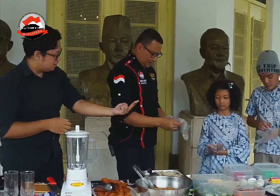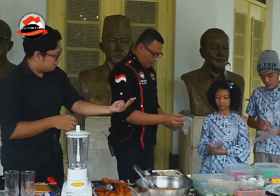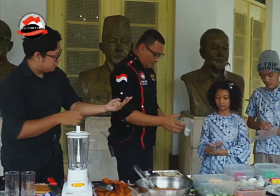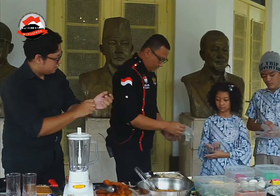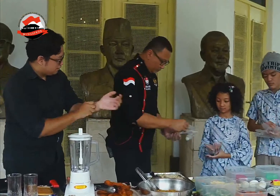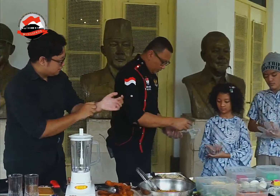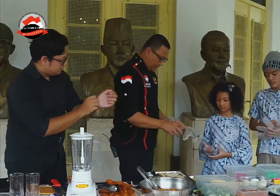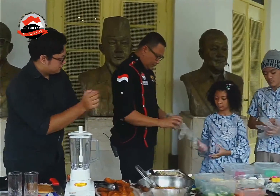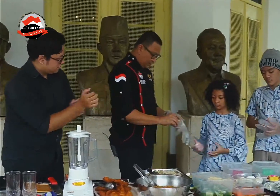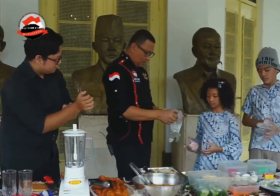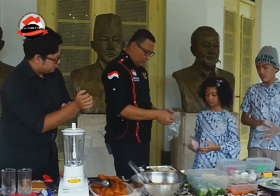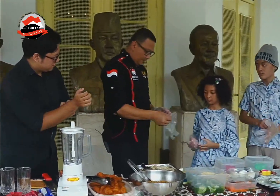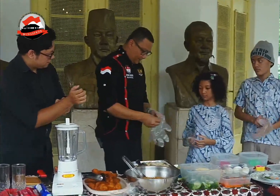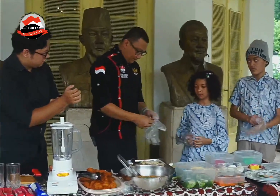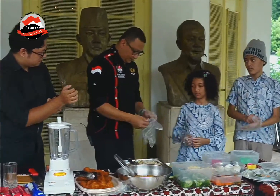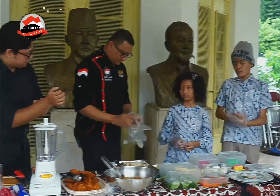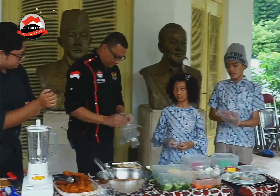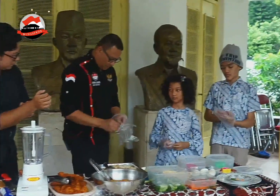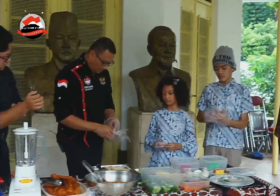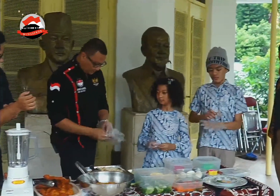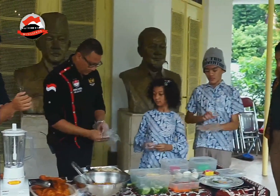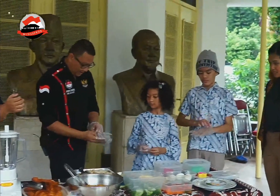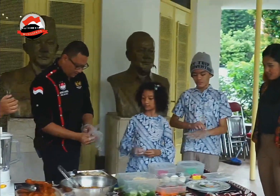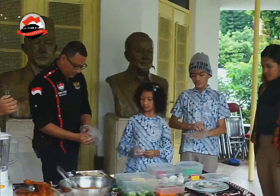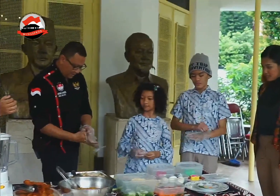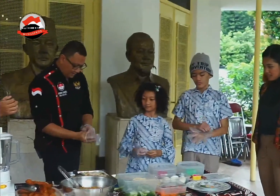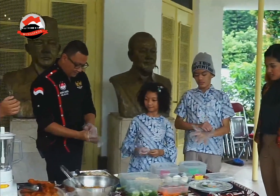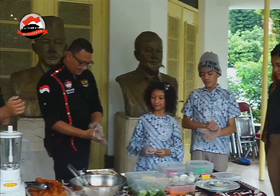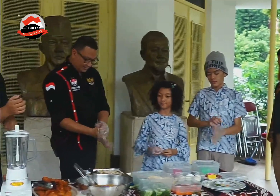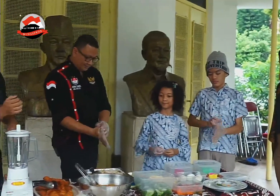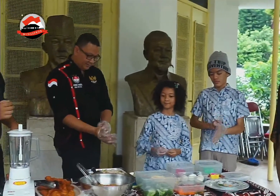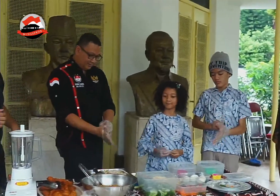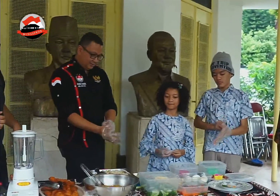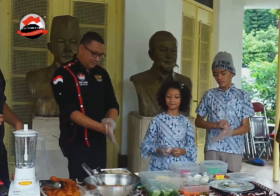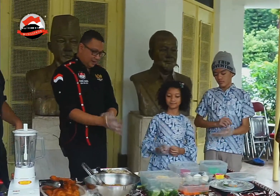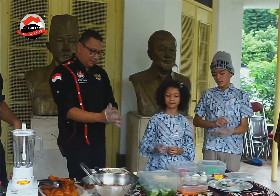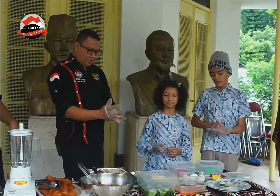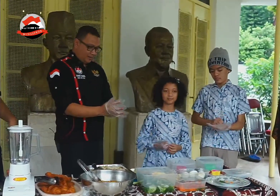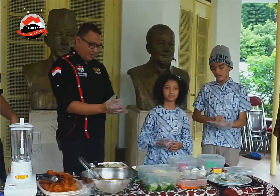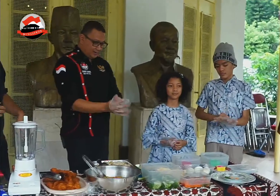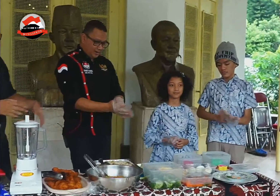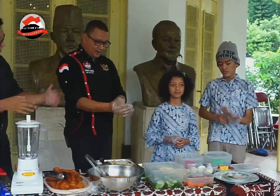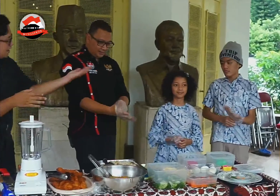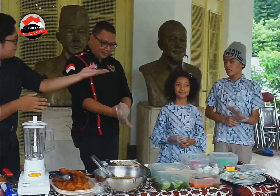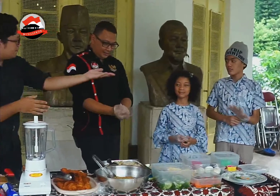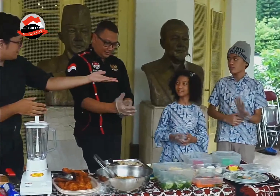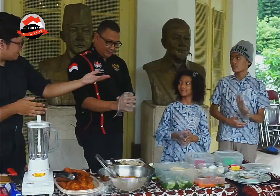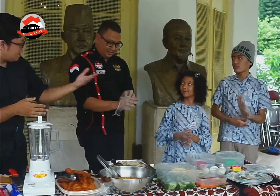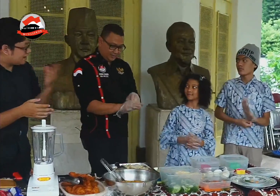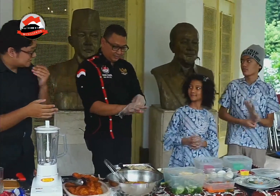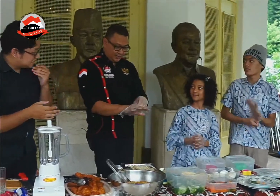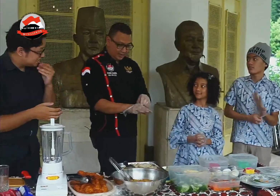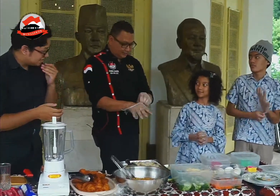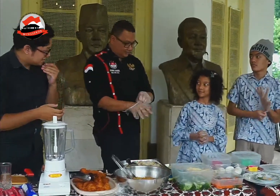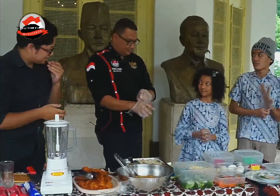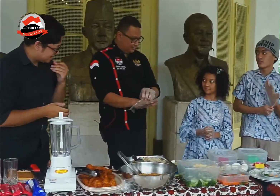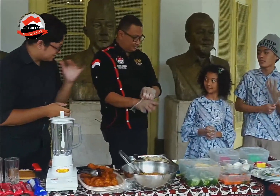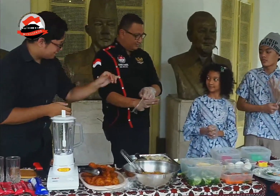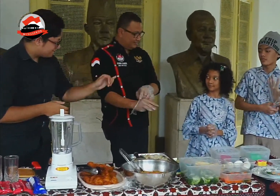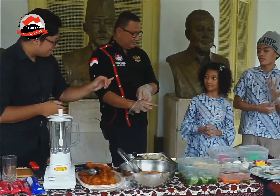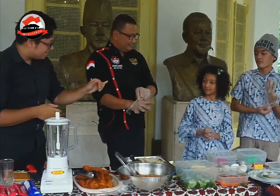Ya, om bantuin ya, nanti kalau ada apa-apa, om yang ambilin ya. Nada mau yang mana sekarang? Nasi? Nasi ya?